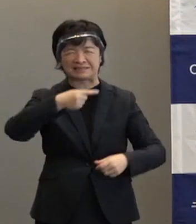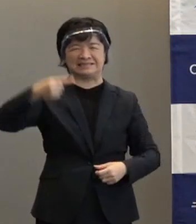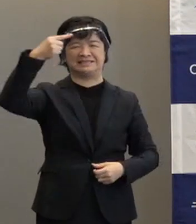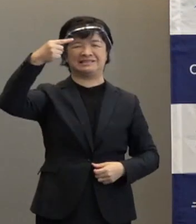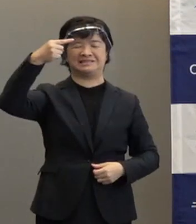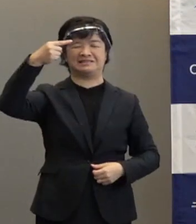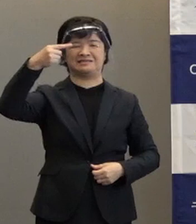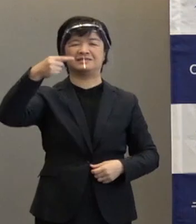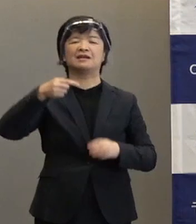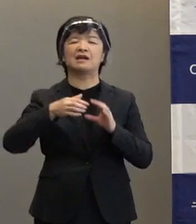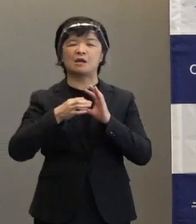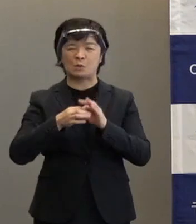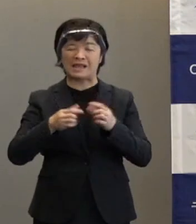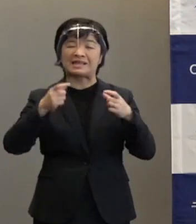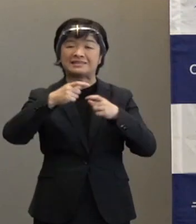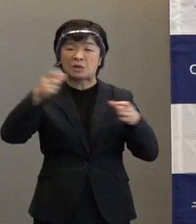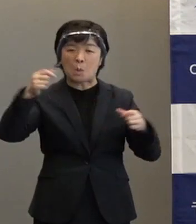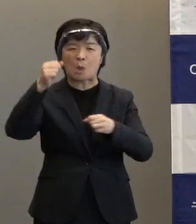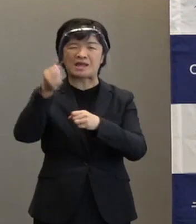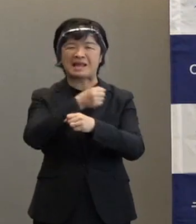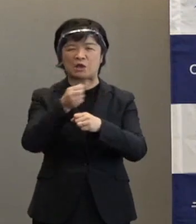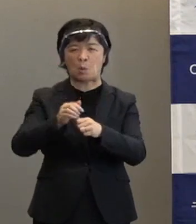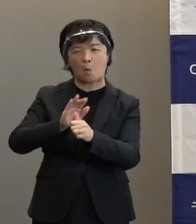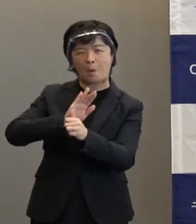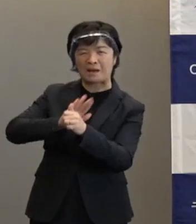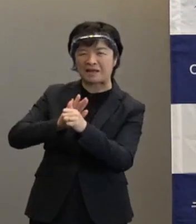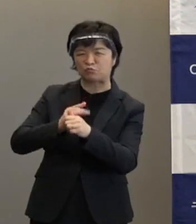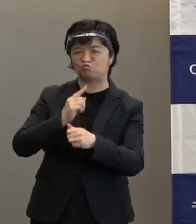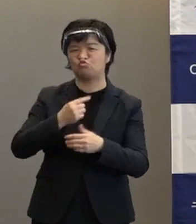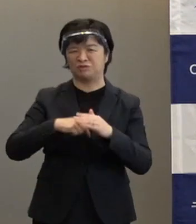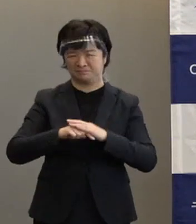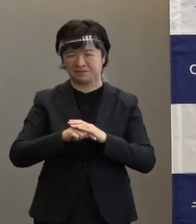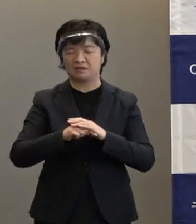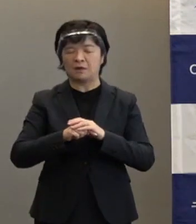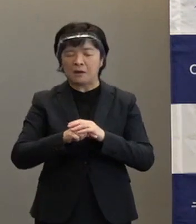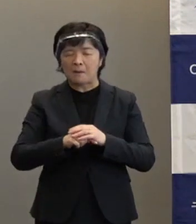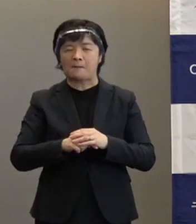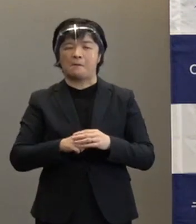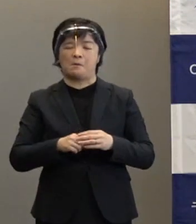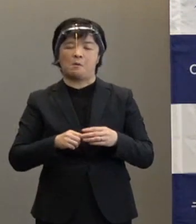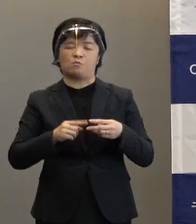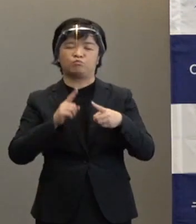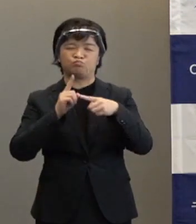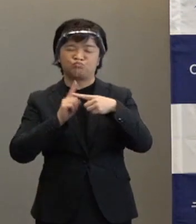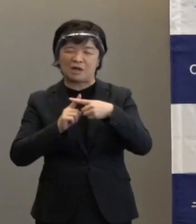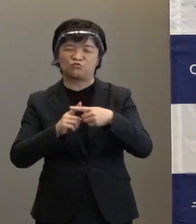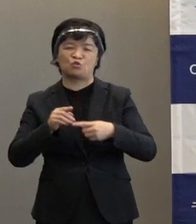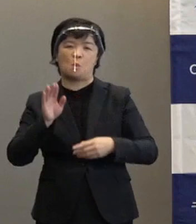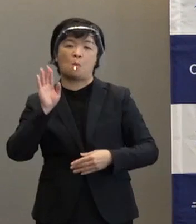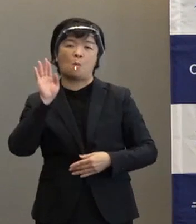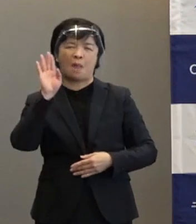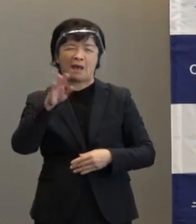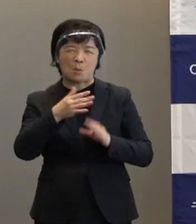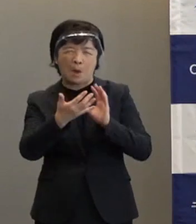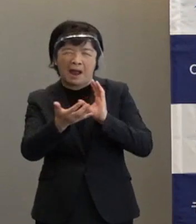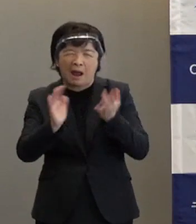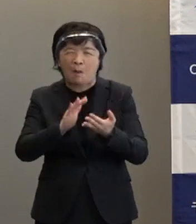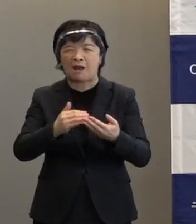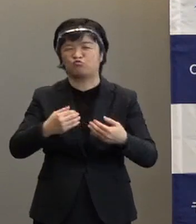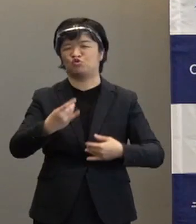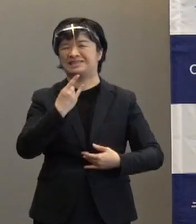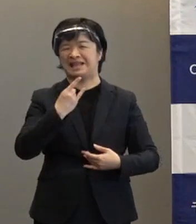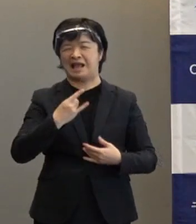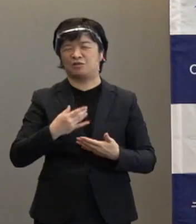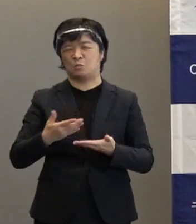の産業を支えているし、最もこれから変革をしていかなければならない、期待されている産業を持つ